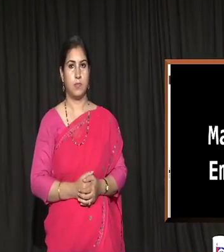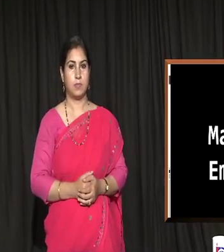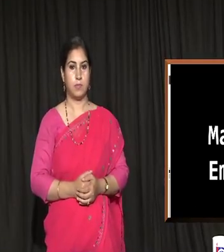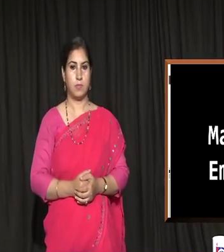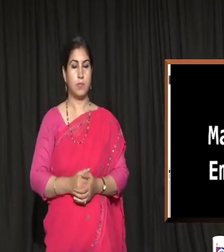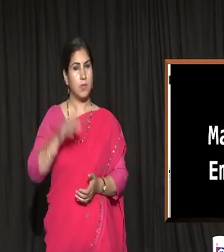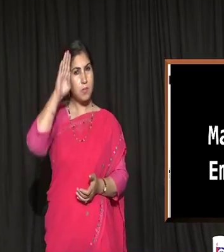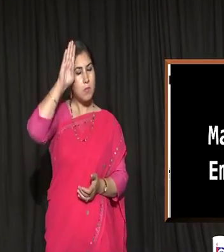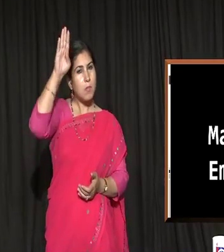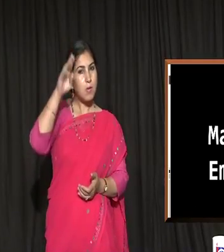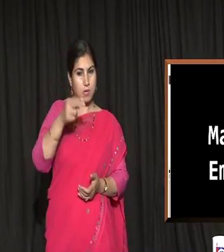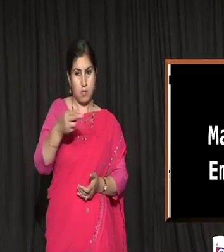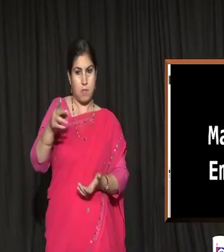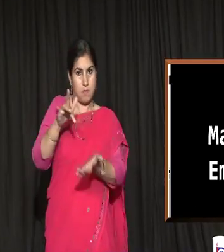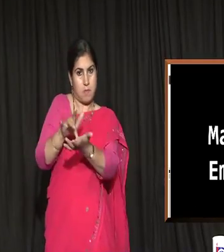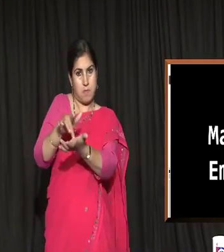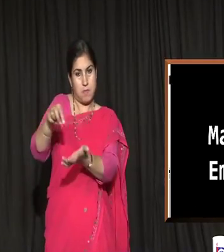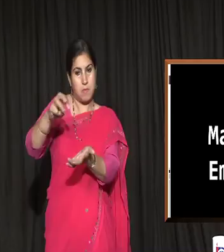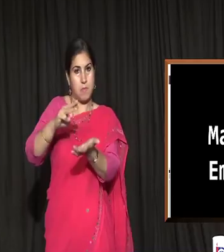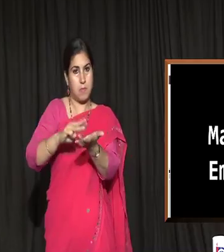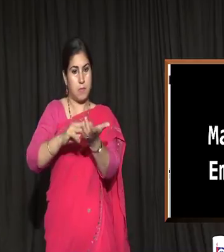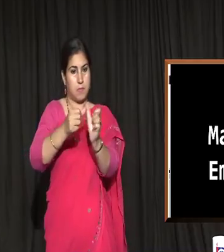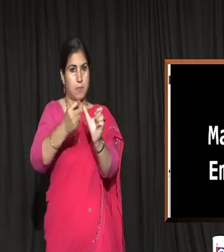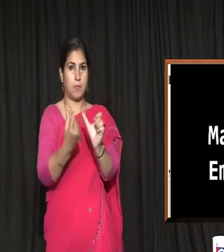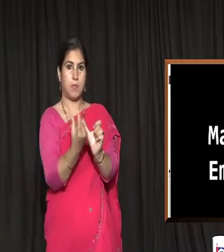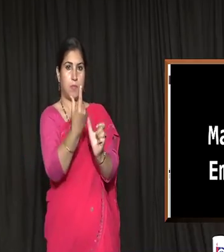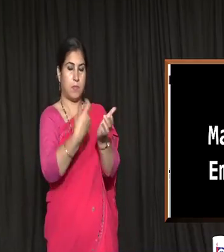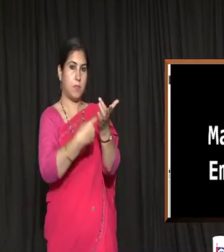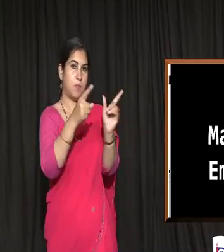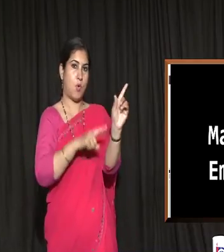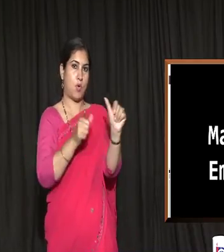मौर्य एम्पायर मौर्य काल.